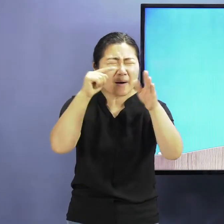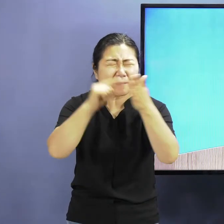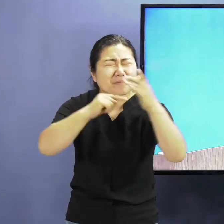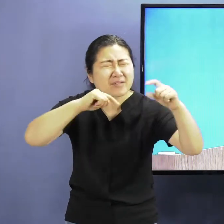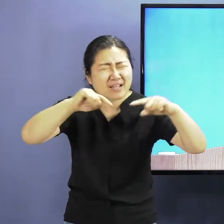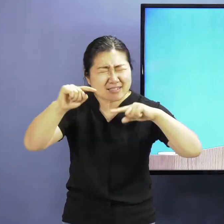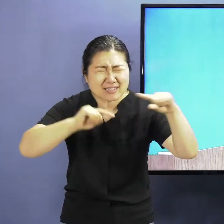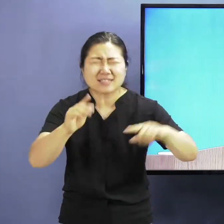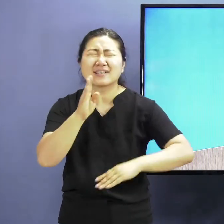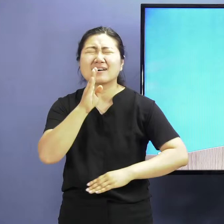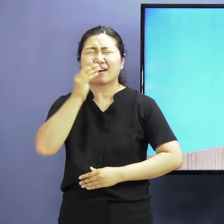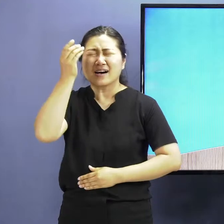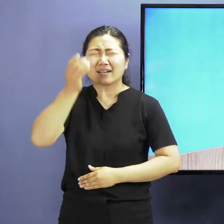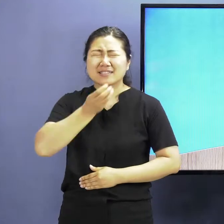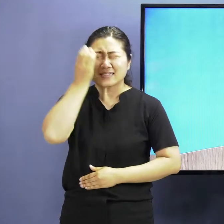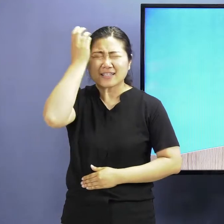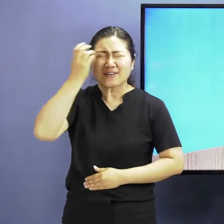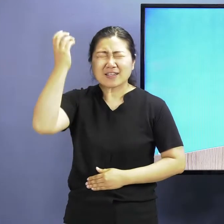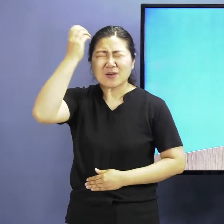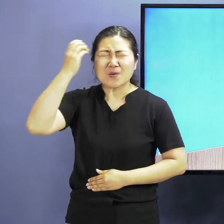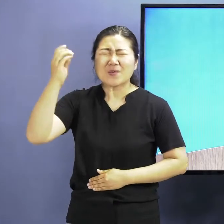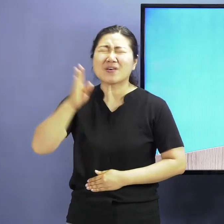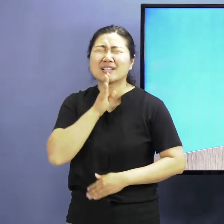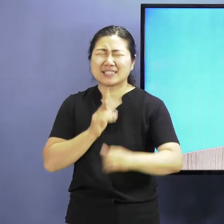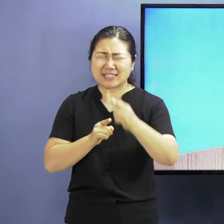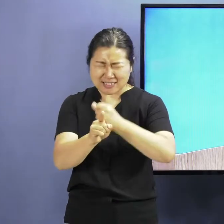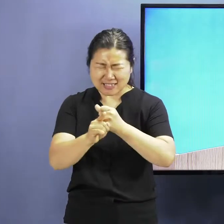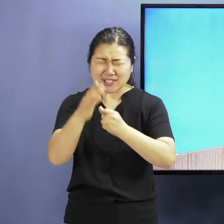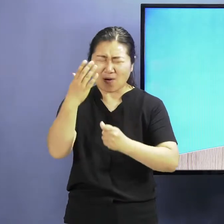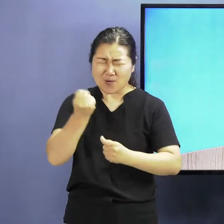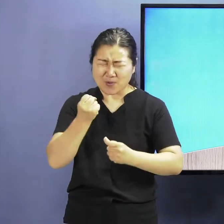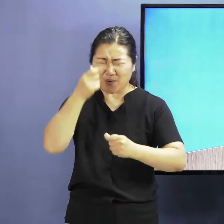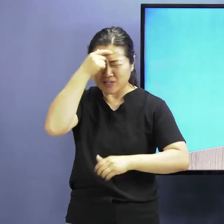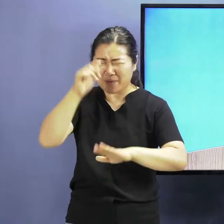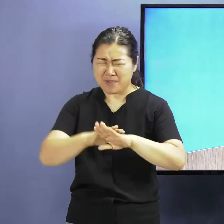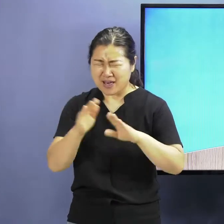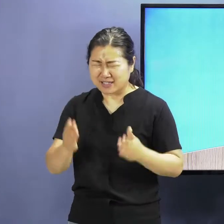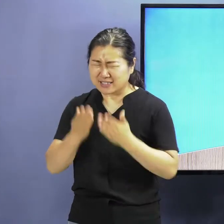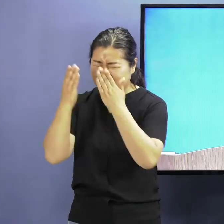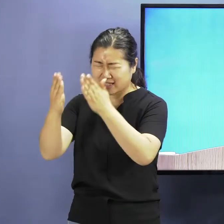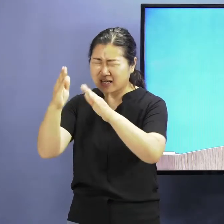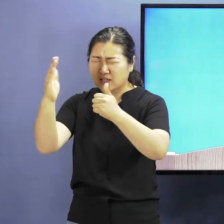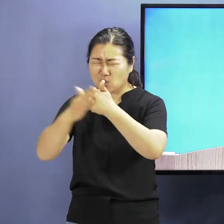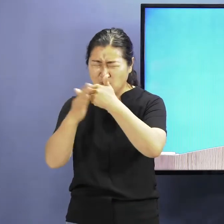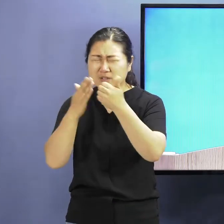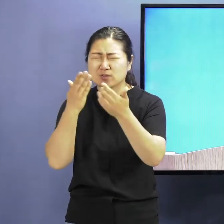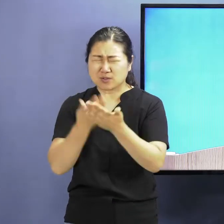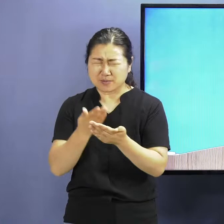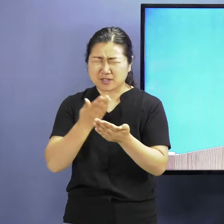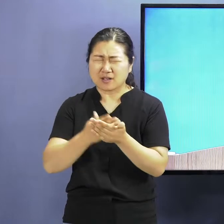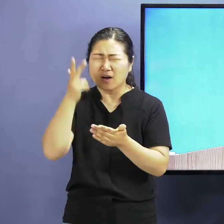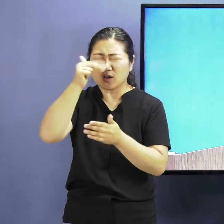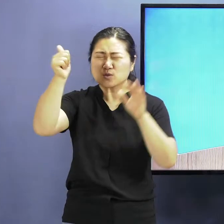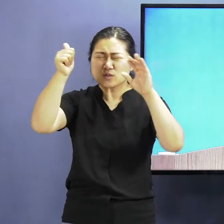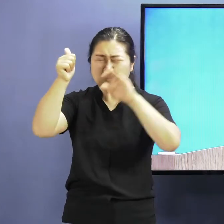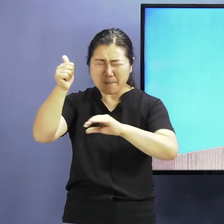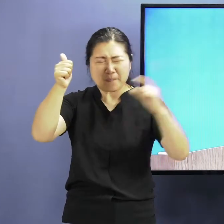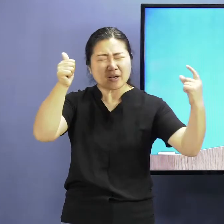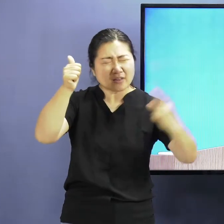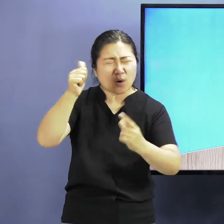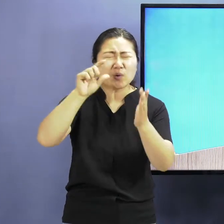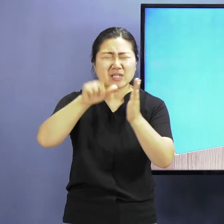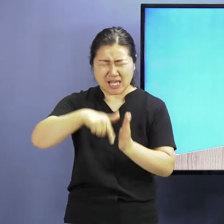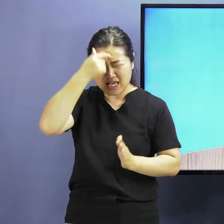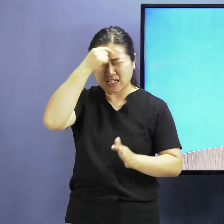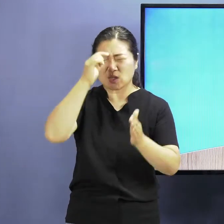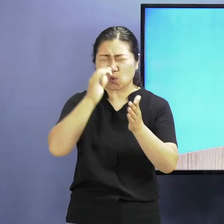진정으로 예배드릴 수 있도록 인도하여 주시옵소서. 주님 앞에 나올 때 우리 각자의 기도 제목을 가지고